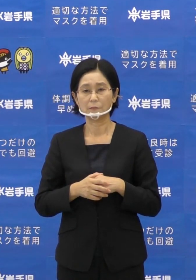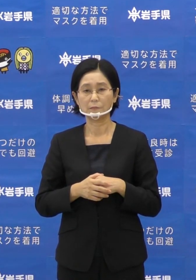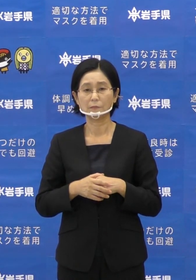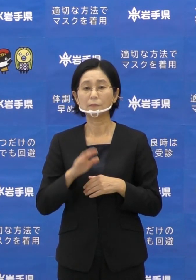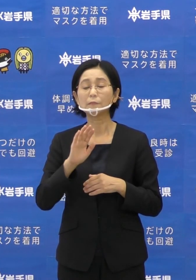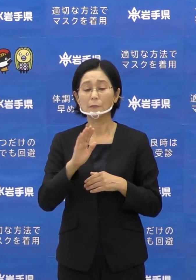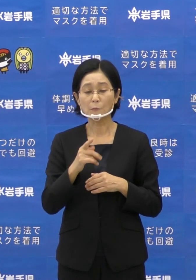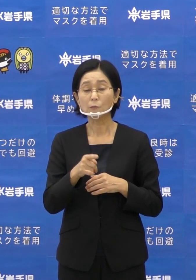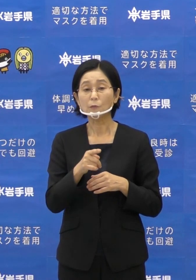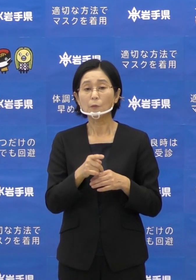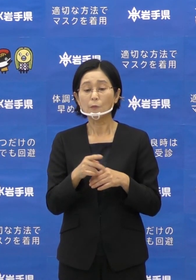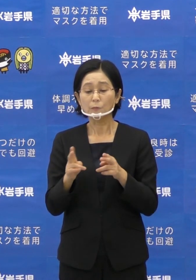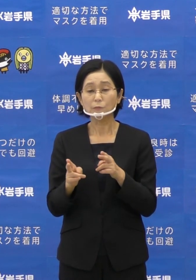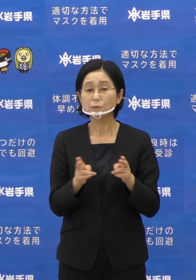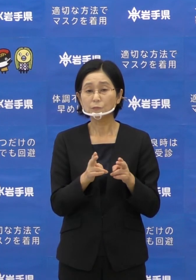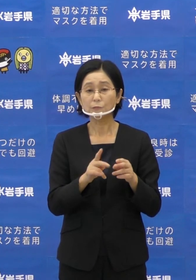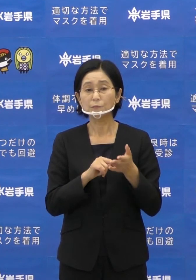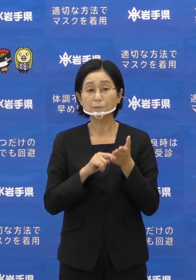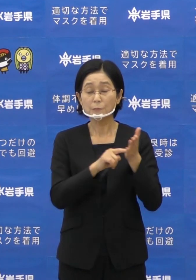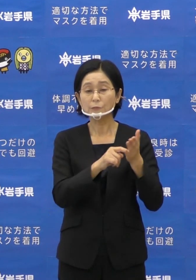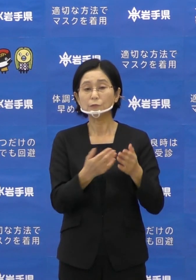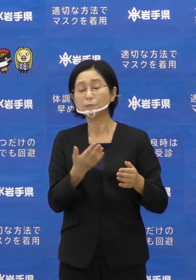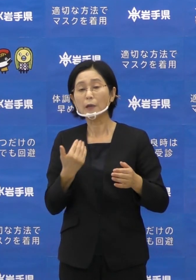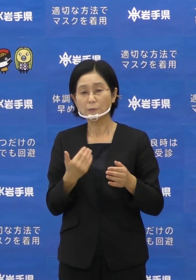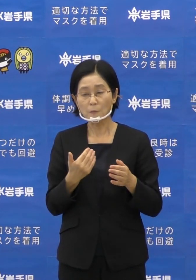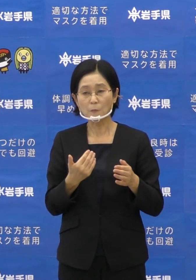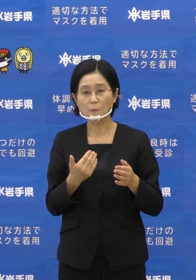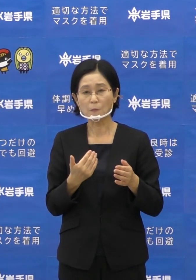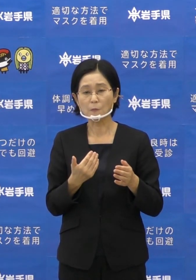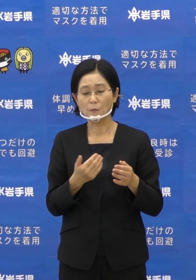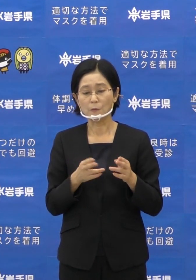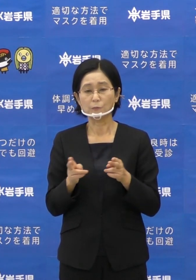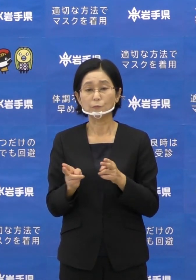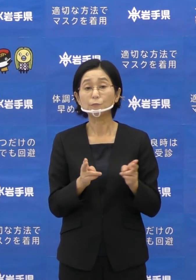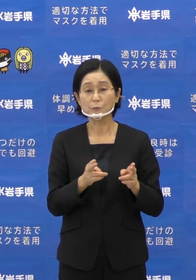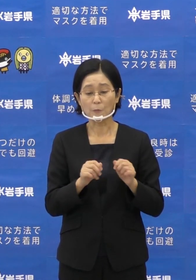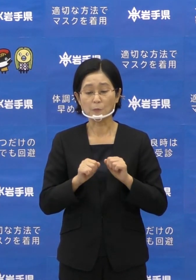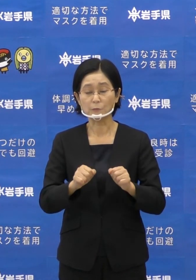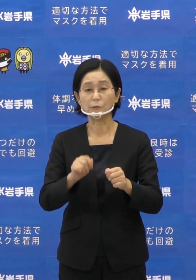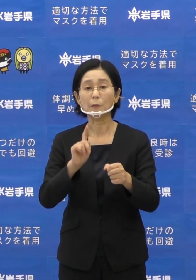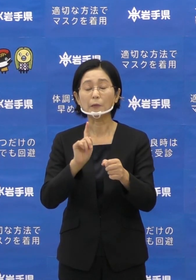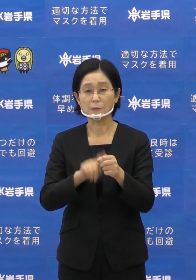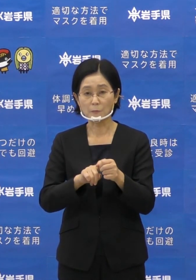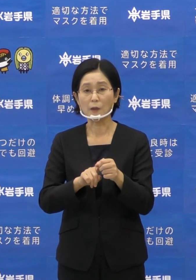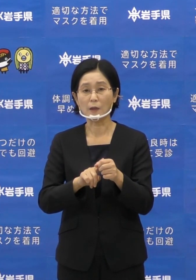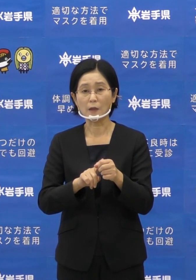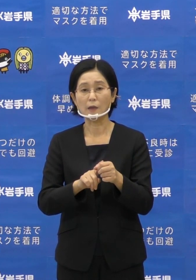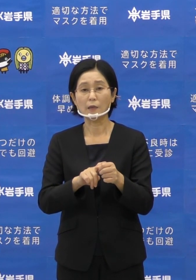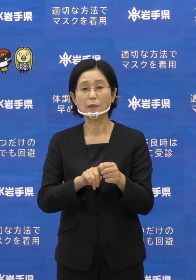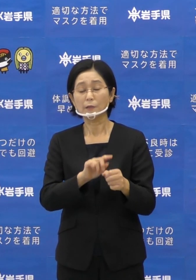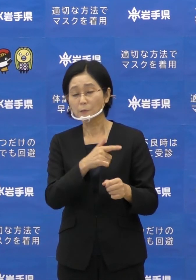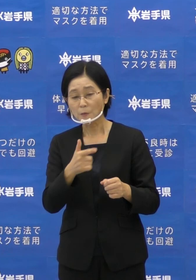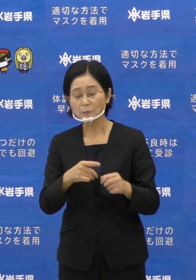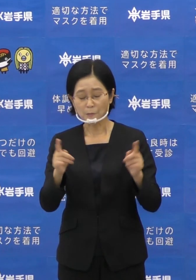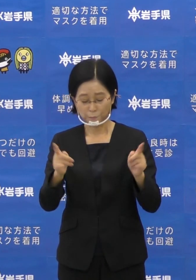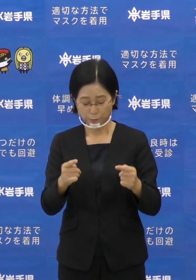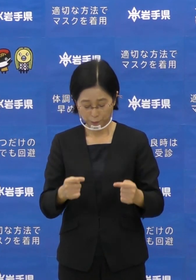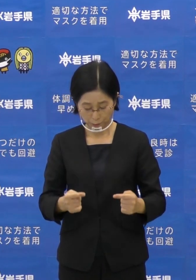作業をこう翌日事務方と詰める中で、かなりこう事前にすり合わせておかない